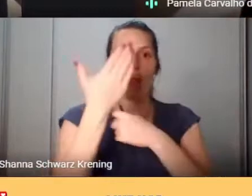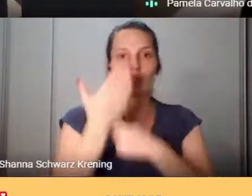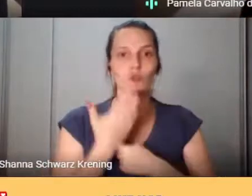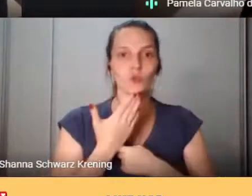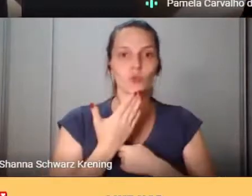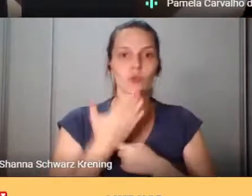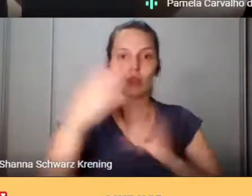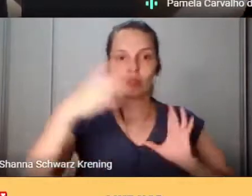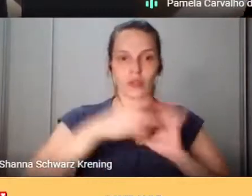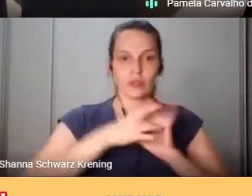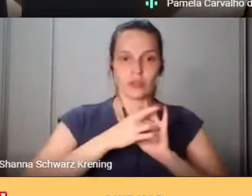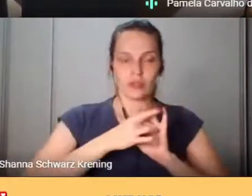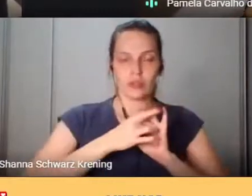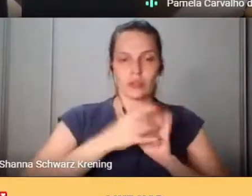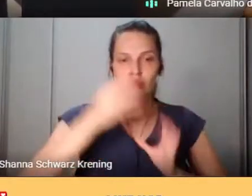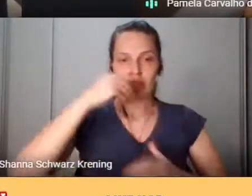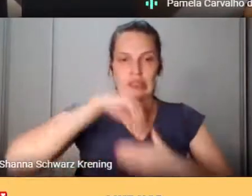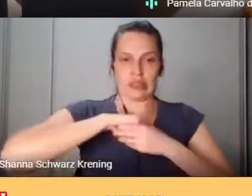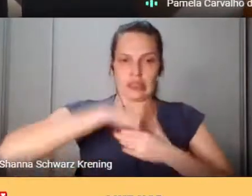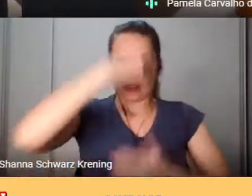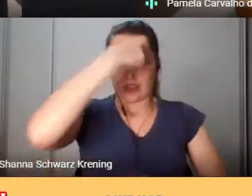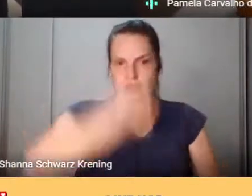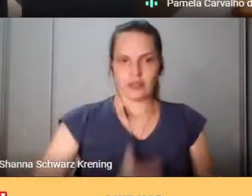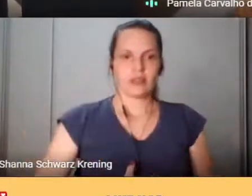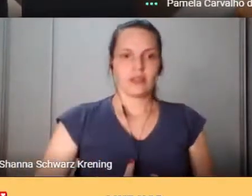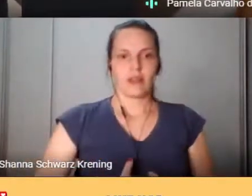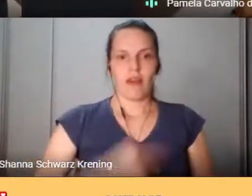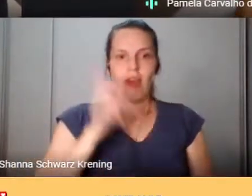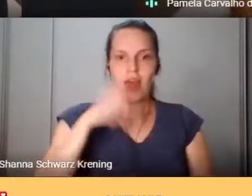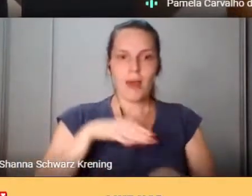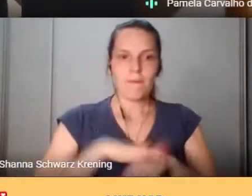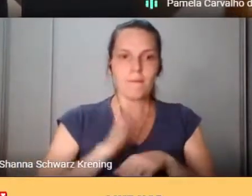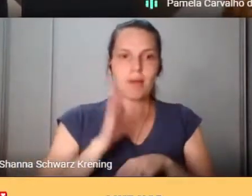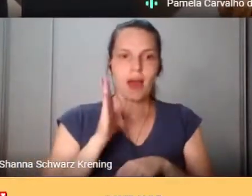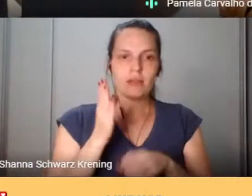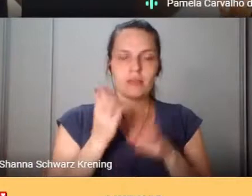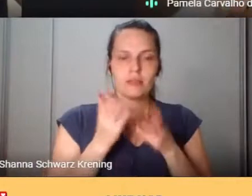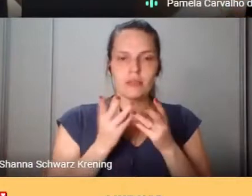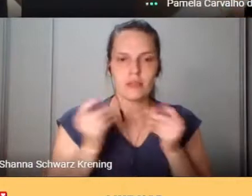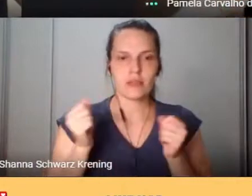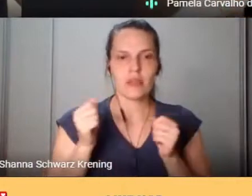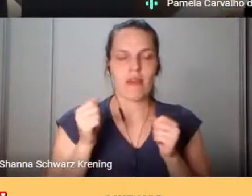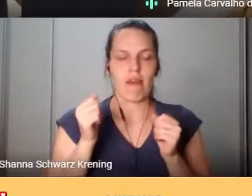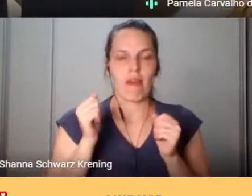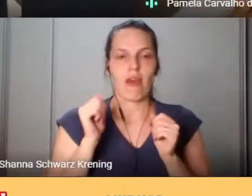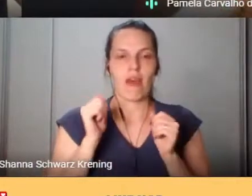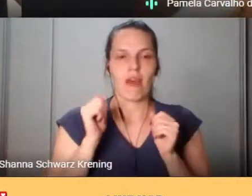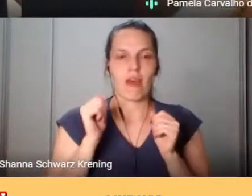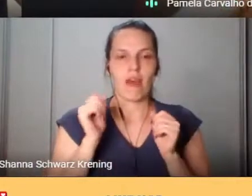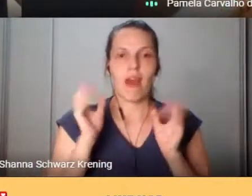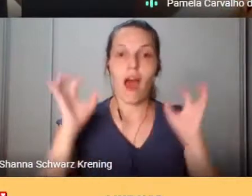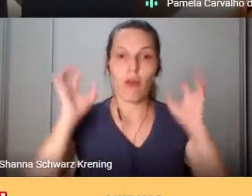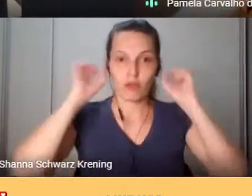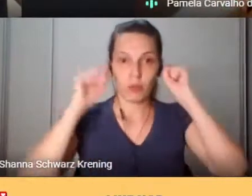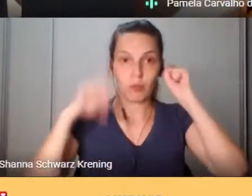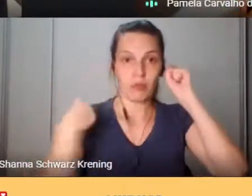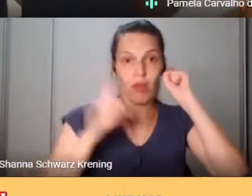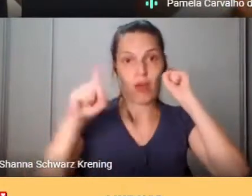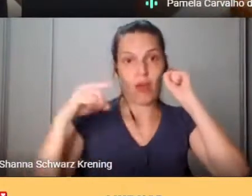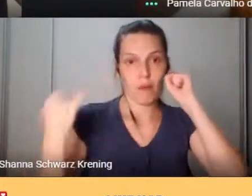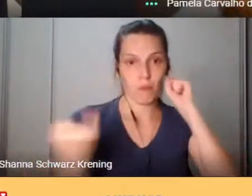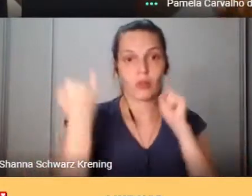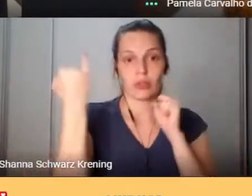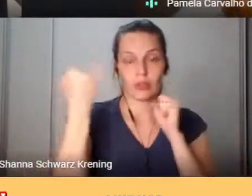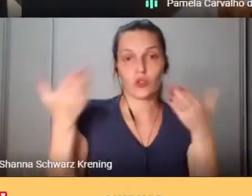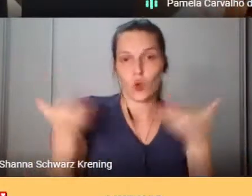uma sensação, é algo mais sensorial, né? E a audição, para nós, é muito importante, né?